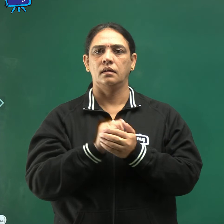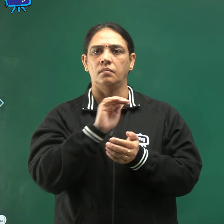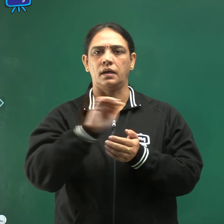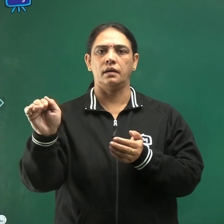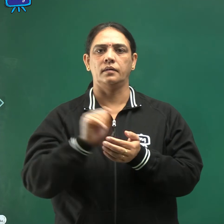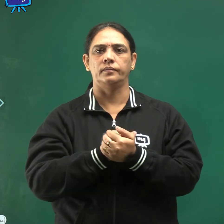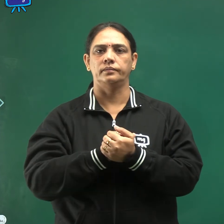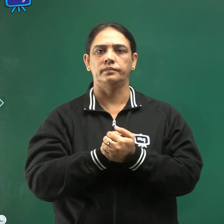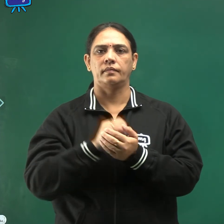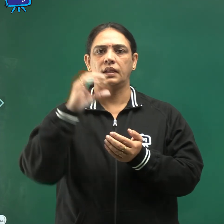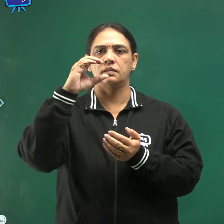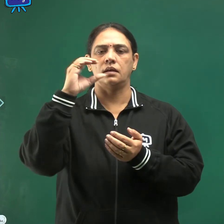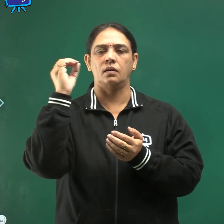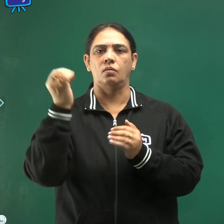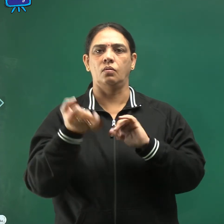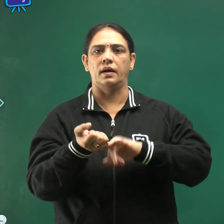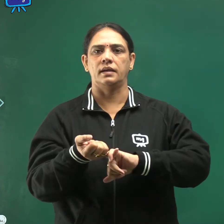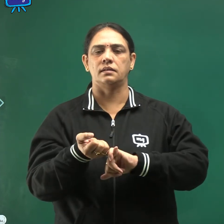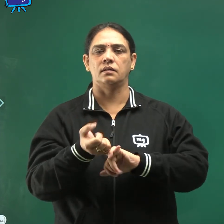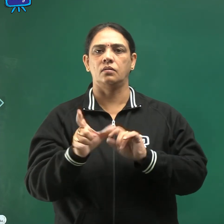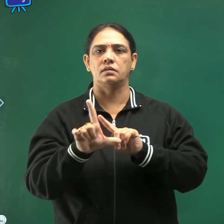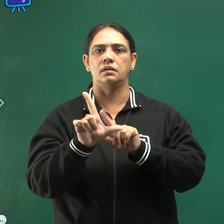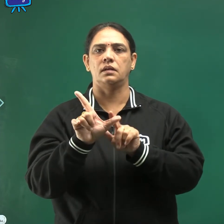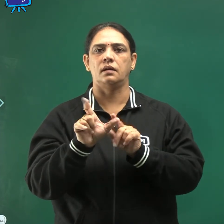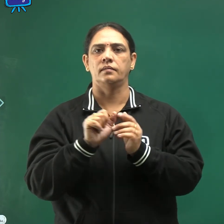बटे कॉस थीटा।